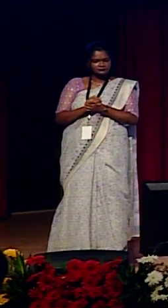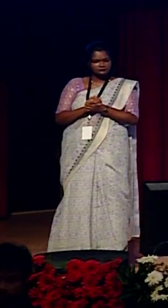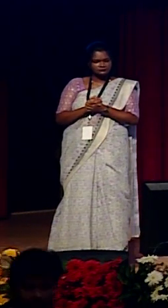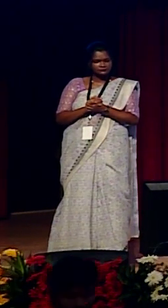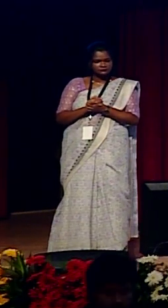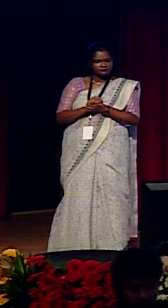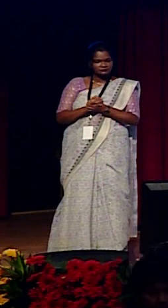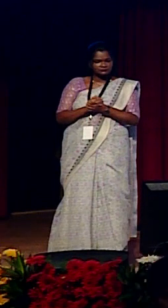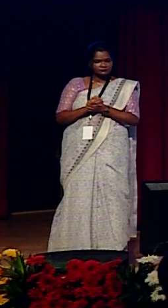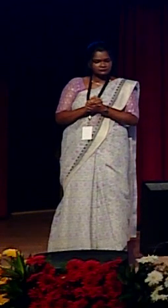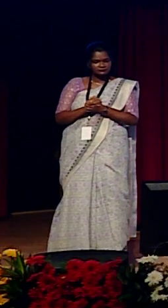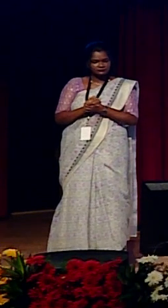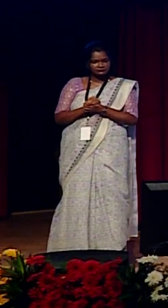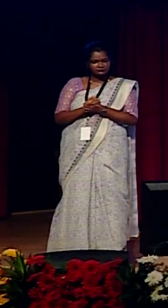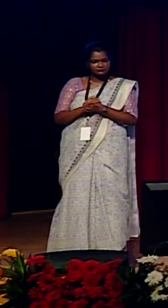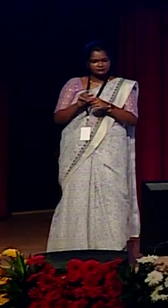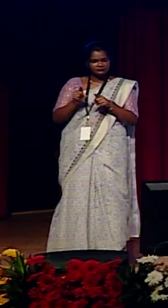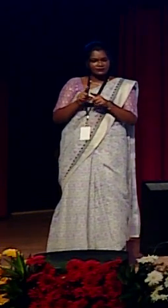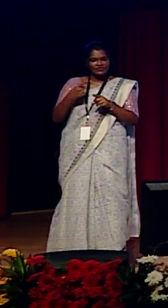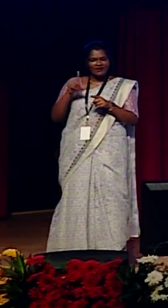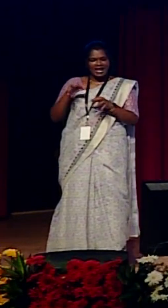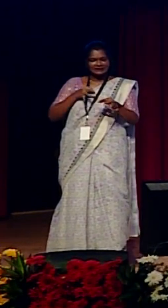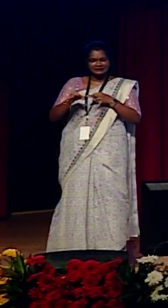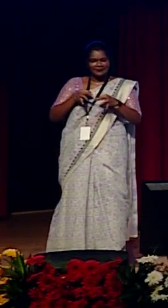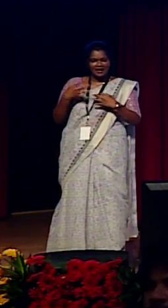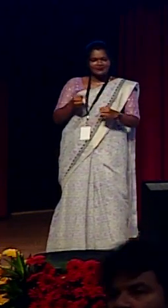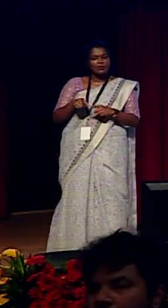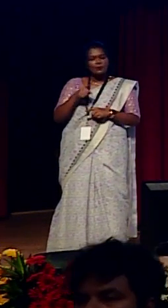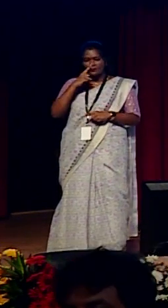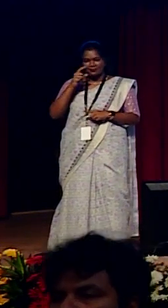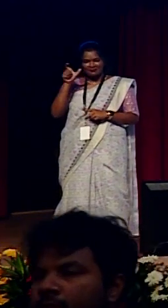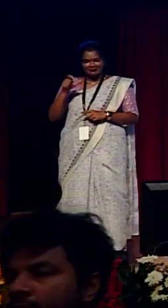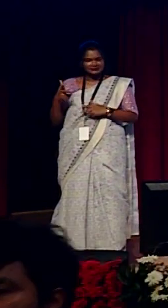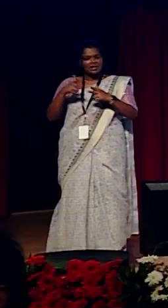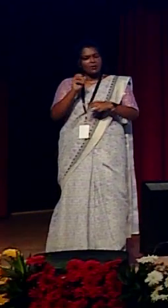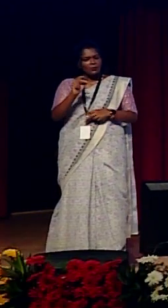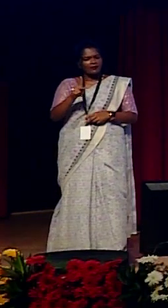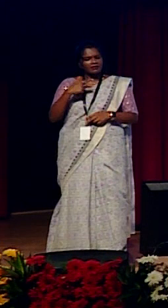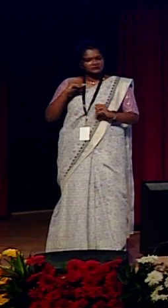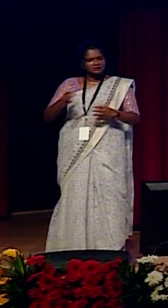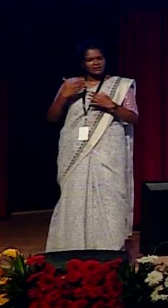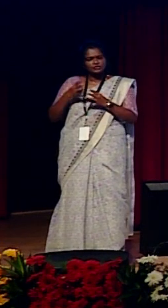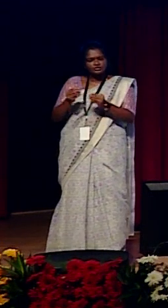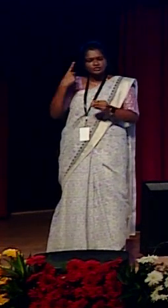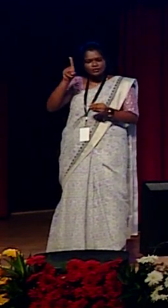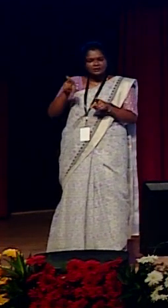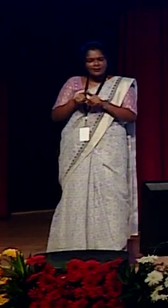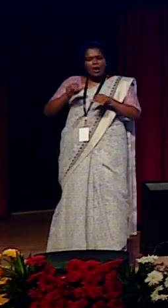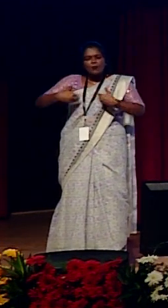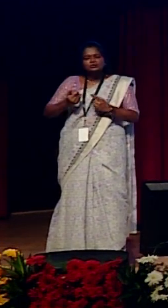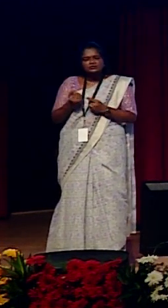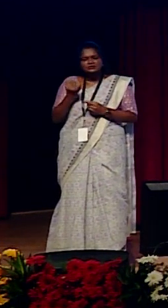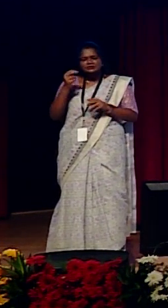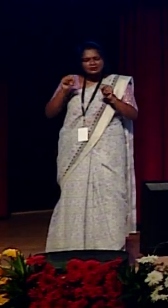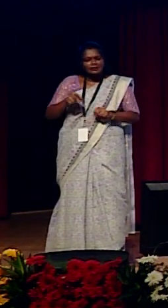के बाद वहाँ पर और एक साउंड आता है तो ऐसा हो मतलब हमारा एक हो गया। ठीक है, मतलब शुरू होने पे आपको कितना डालना है